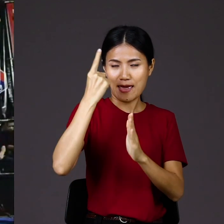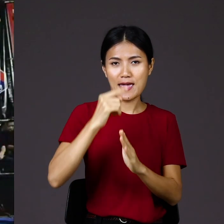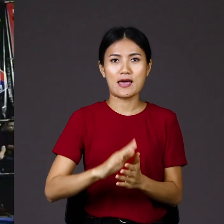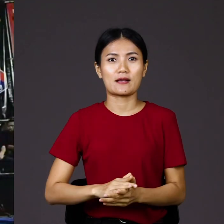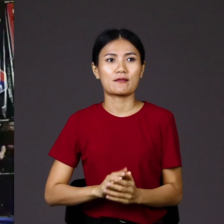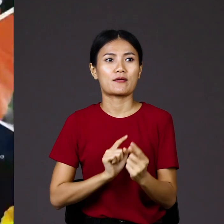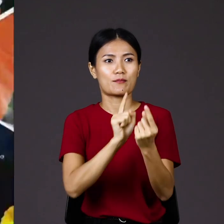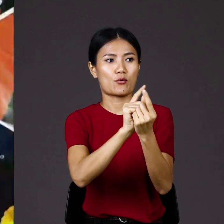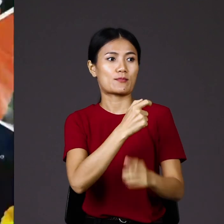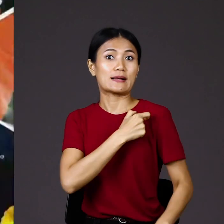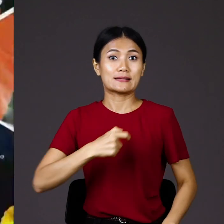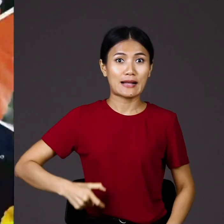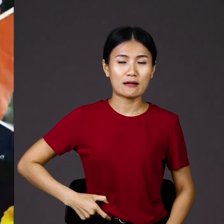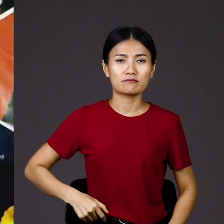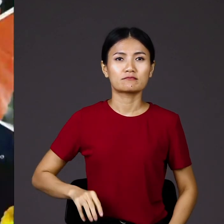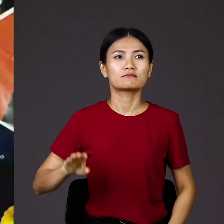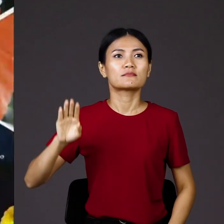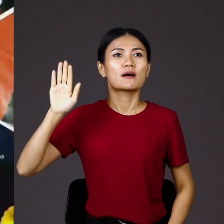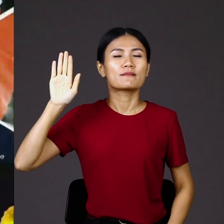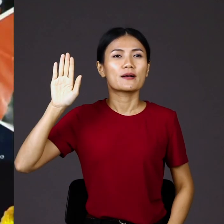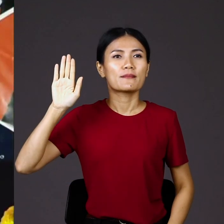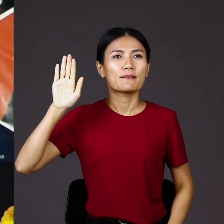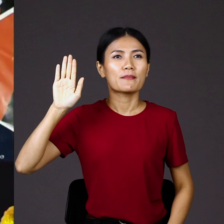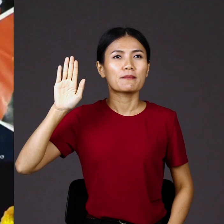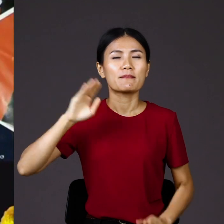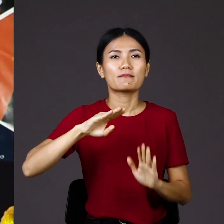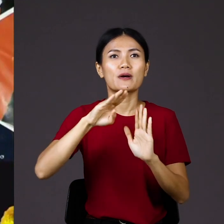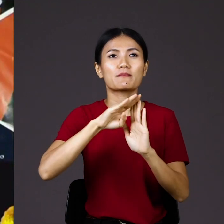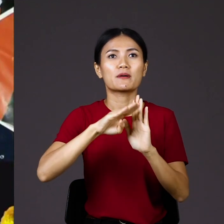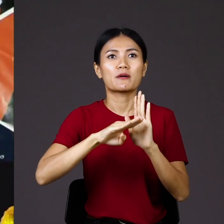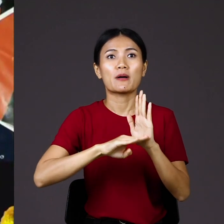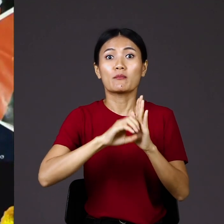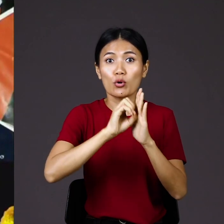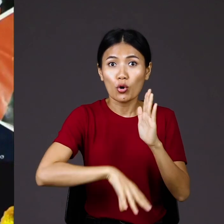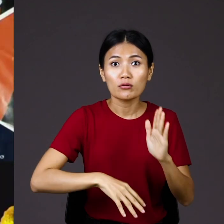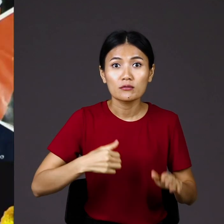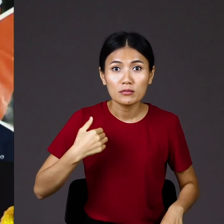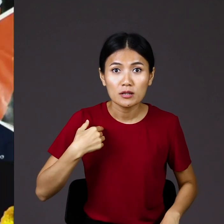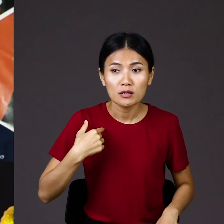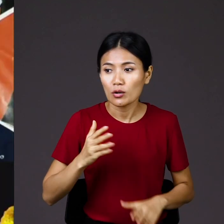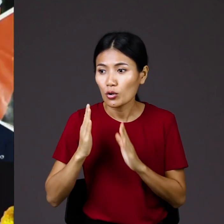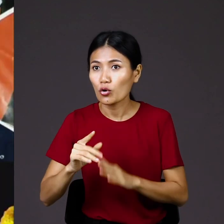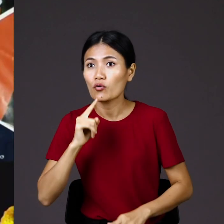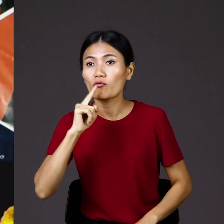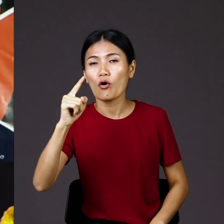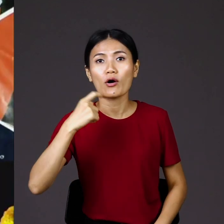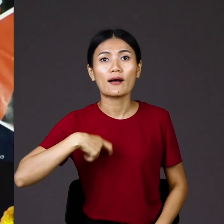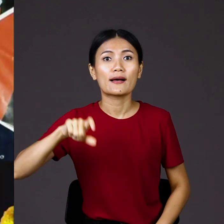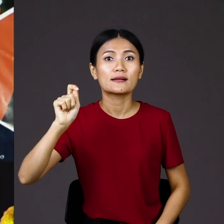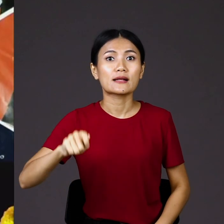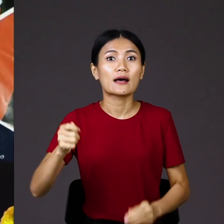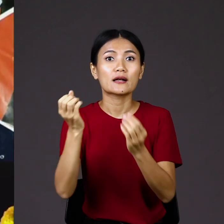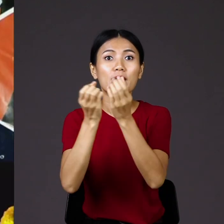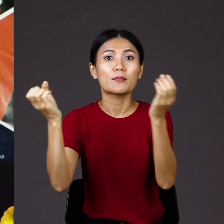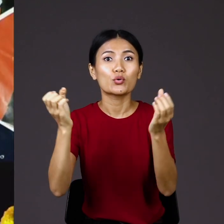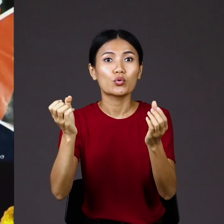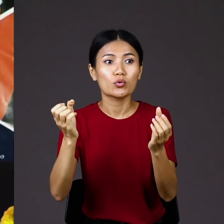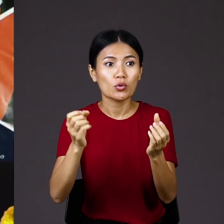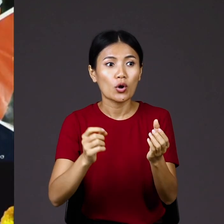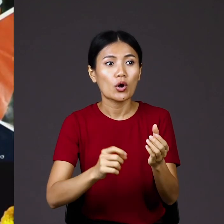เข้ารับตำแหน่งต่อหน้าพระมหากษัตริย์ก็ปฏิญาณไม่ครบมีคนไปร้องที่ศาลรัฐธรรมนูญก็รอด